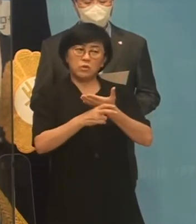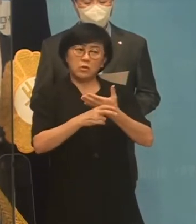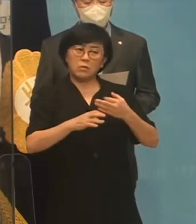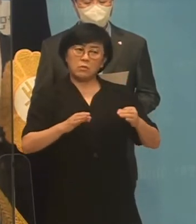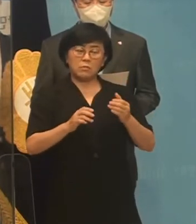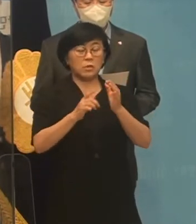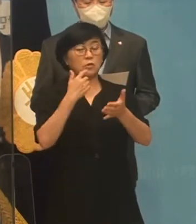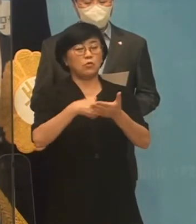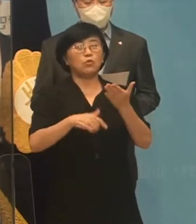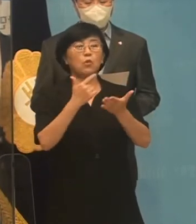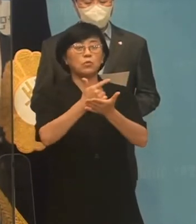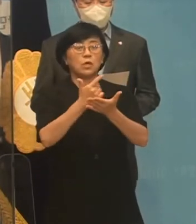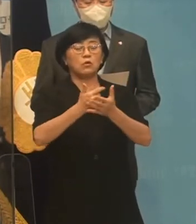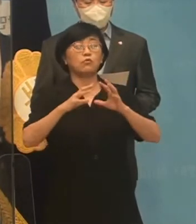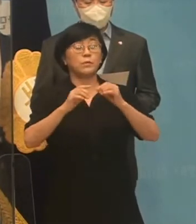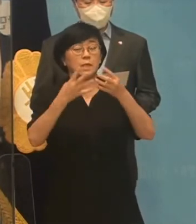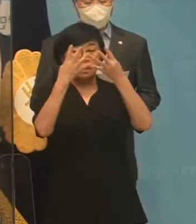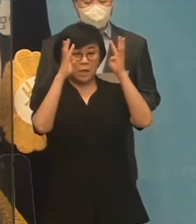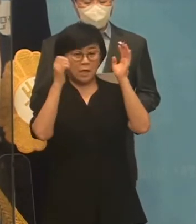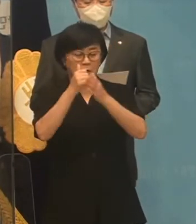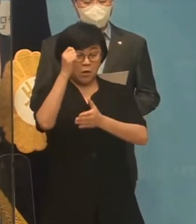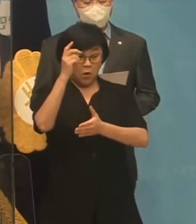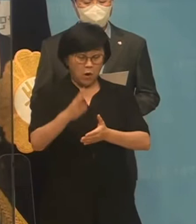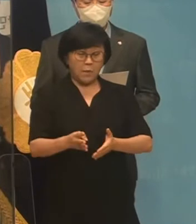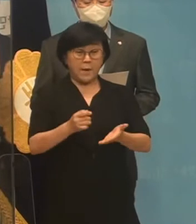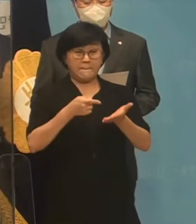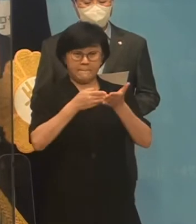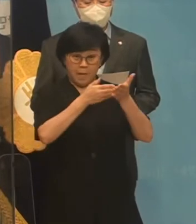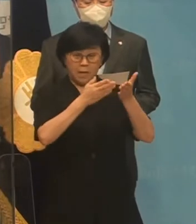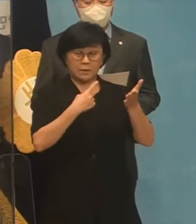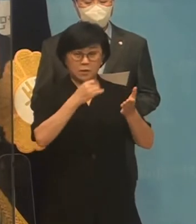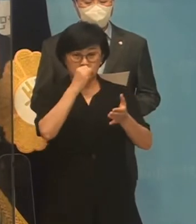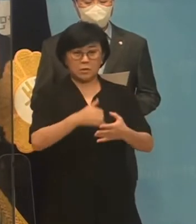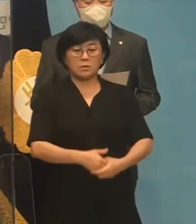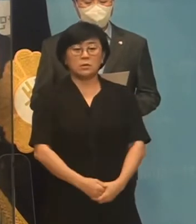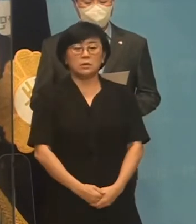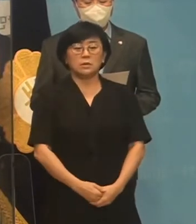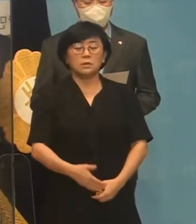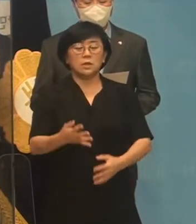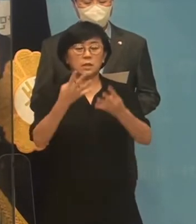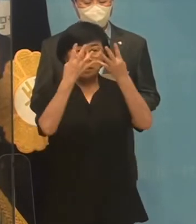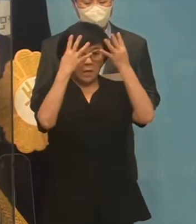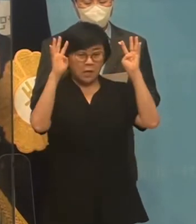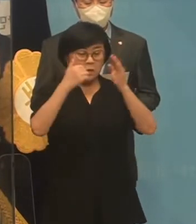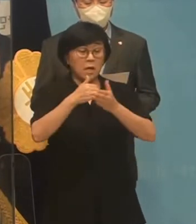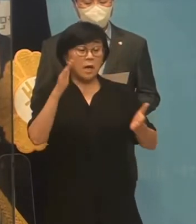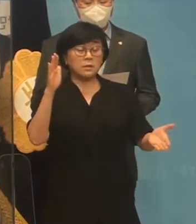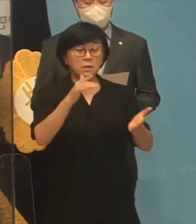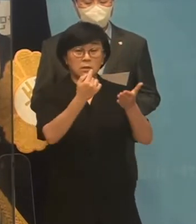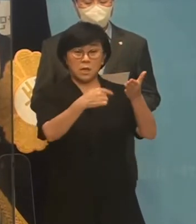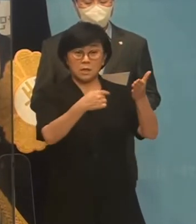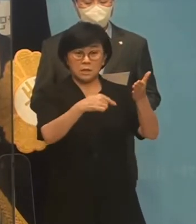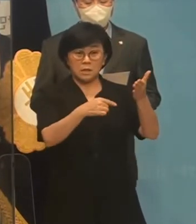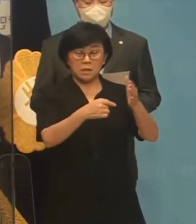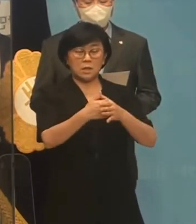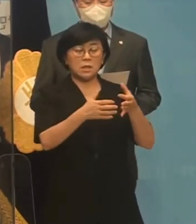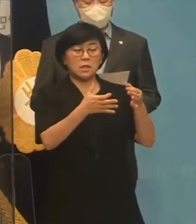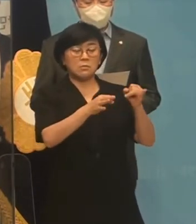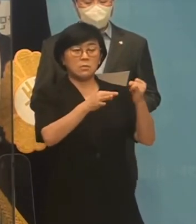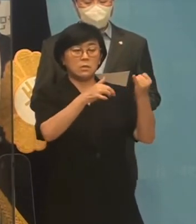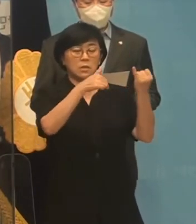비호하는 국민대 문제를 여러 차례 지적했습니다. 그런데 대학에서 학생들을 가르쳐온 김건희